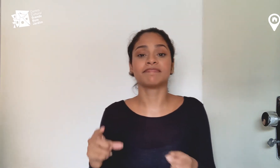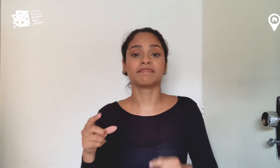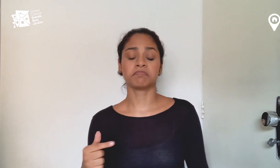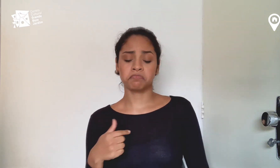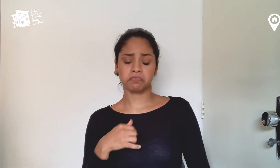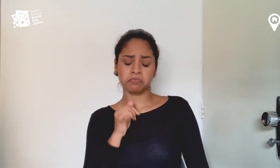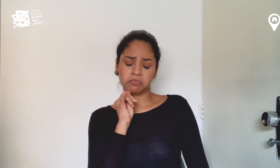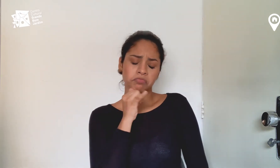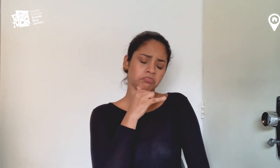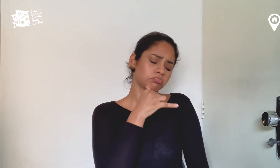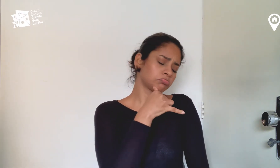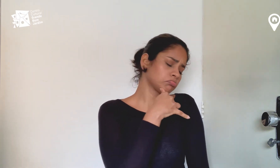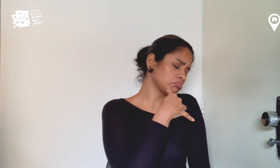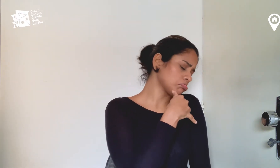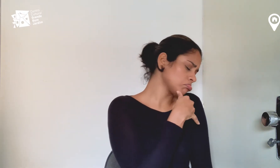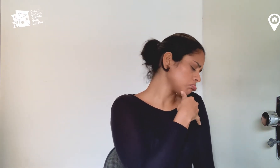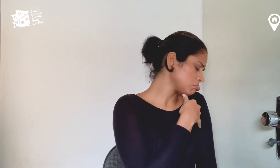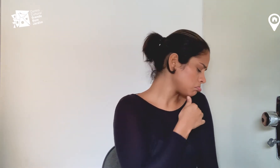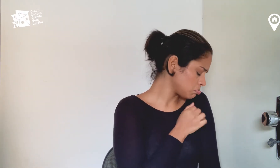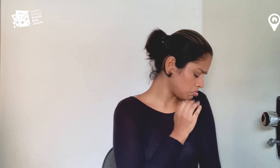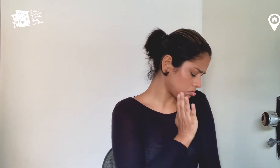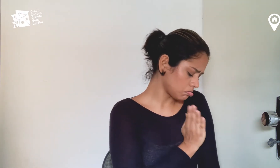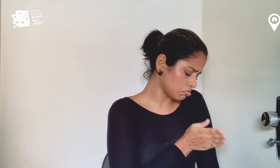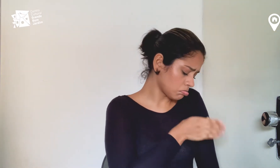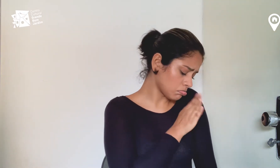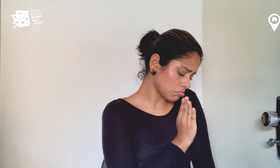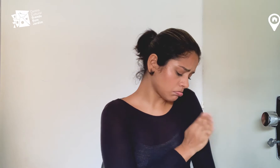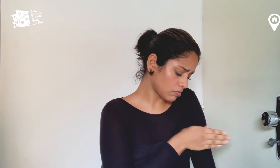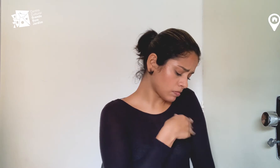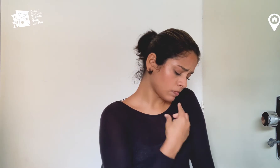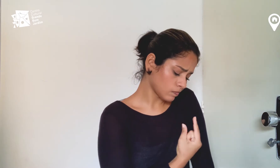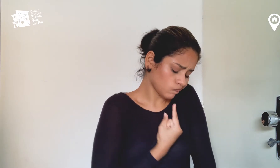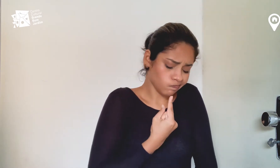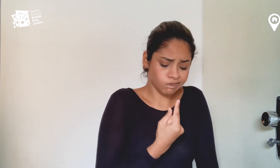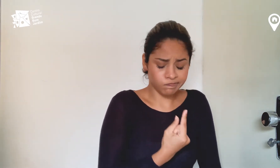Para desentristecer, leãozinho, o meu coração tão só.